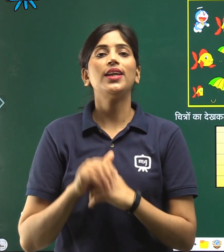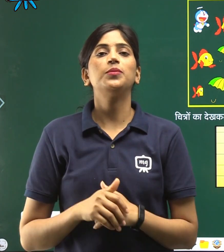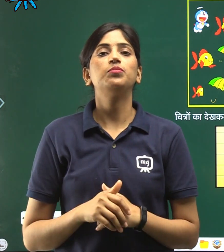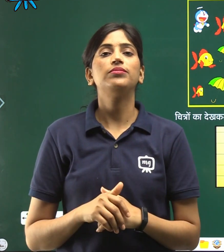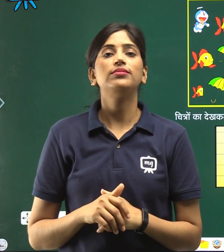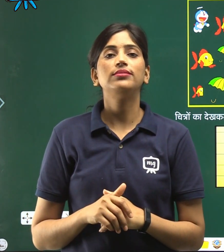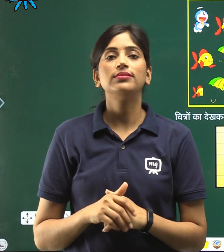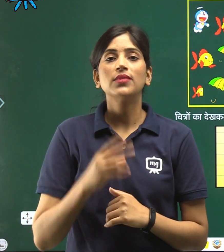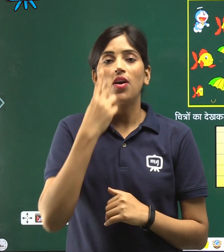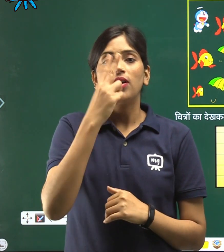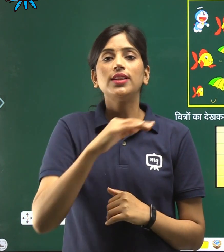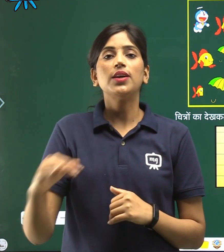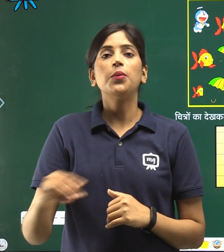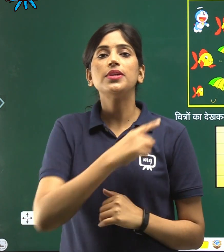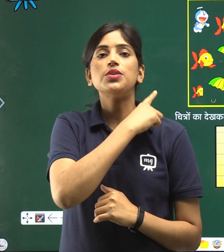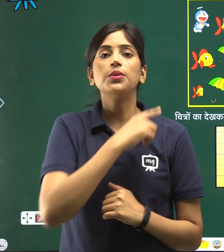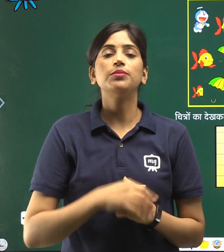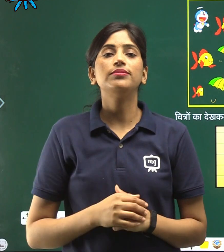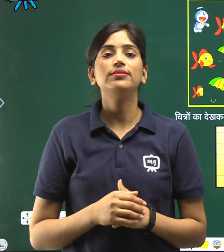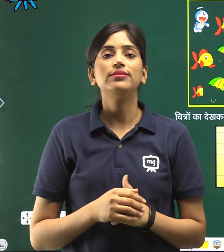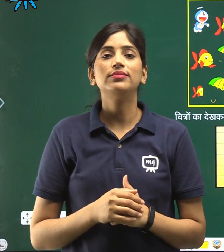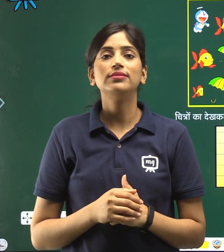लिखिए। देखो बच्चों,